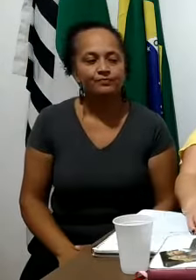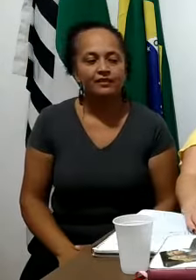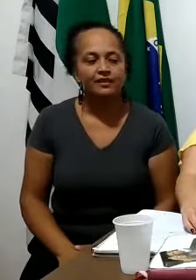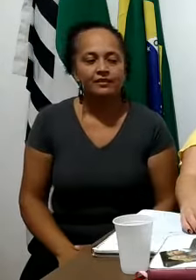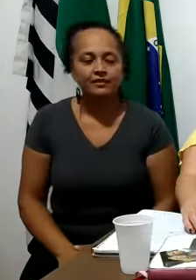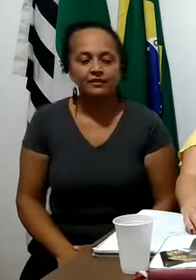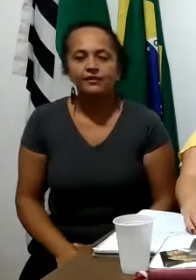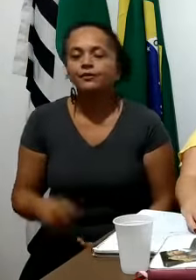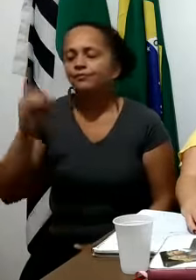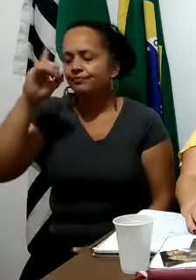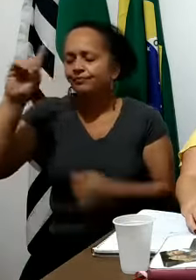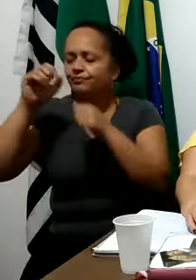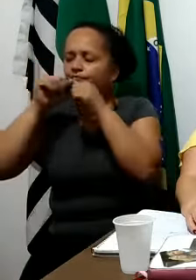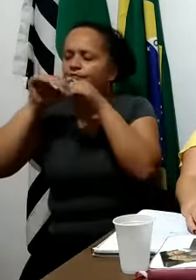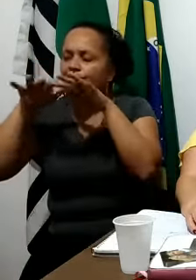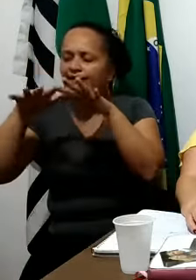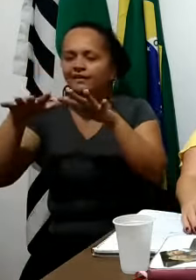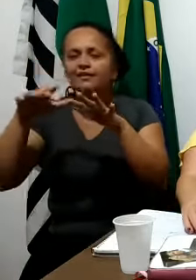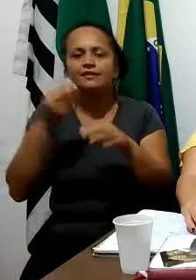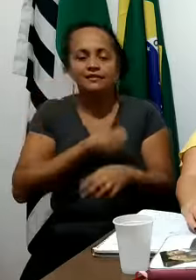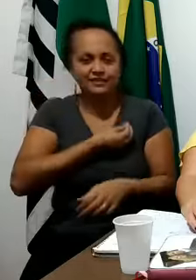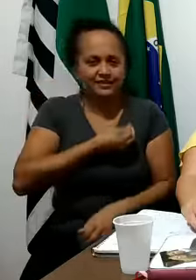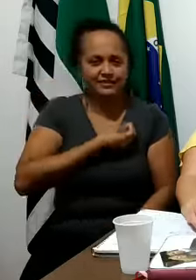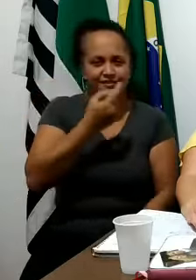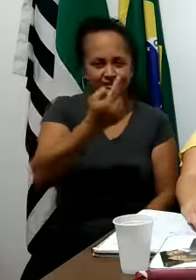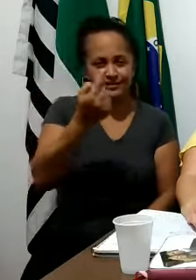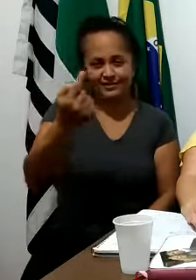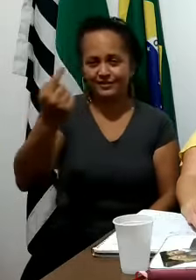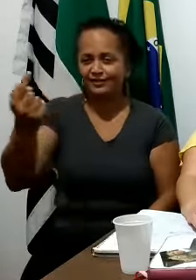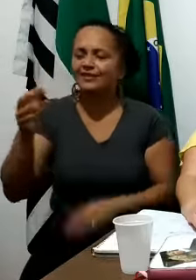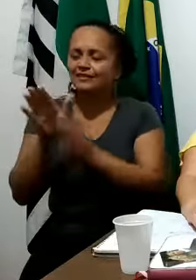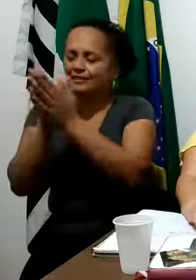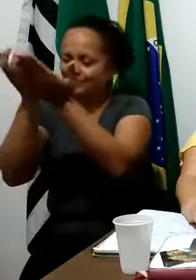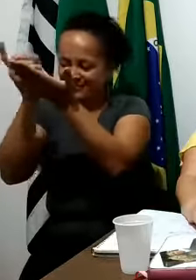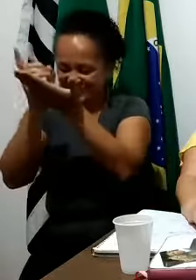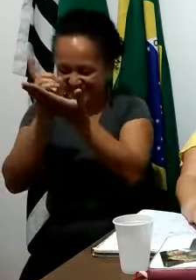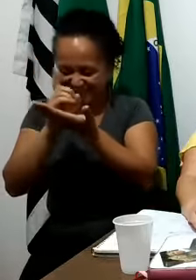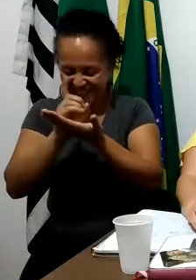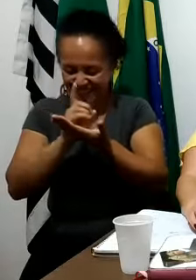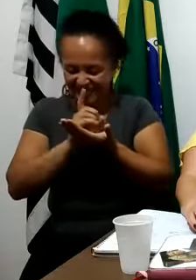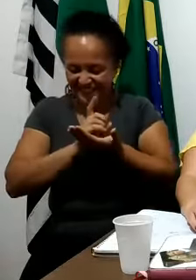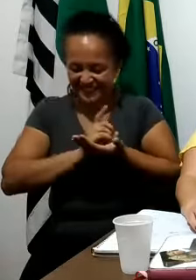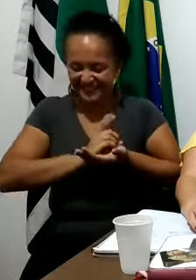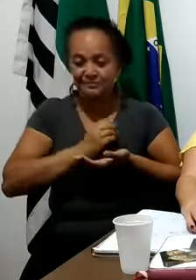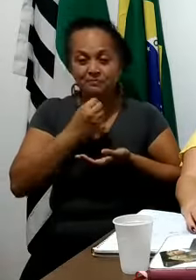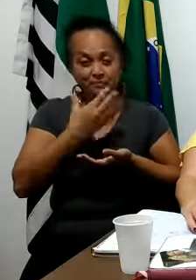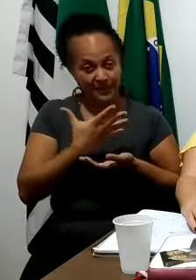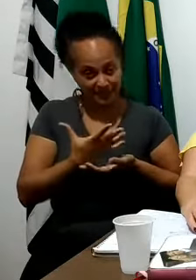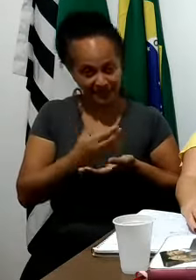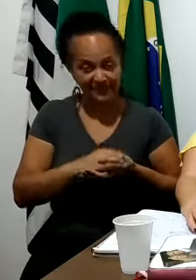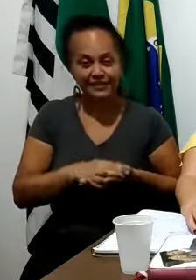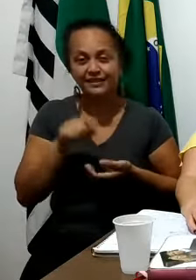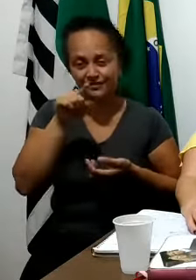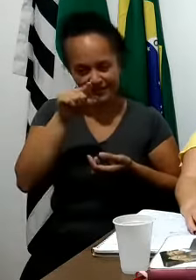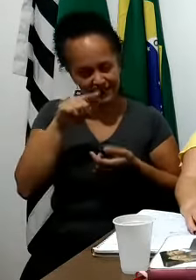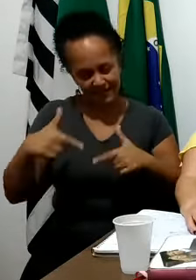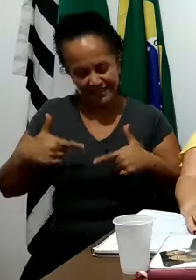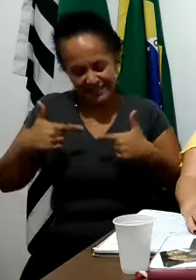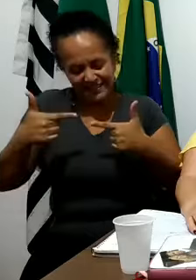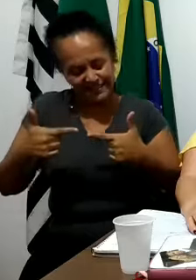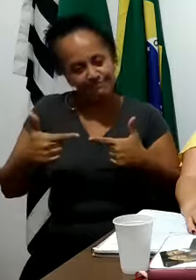Deus abençoe a vida de cada irmão, que essa palavra encontre uma boa terra. Sim. E persevere, irmãos.